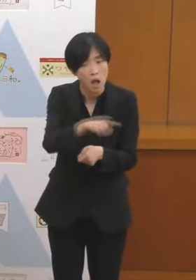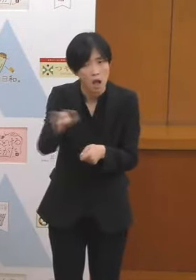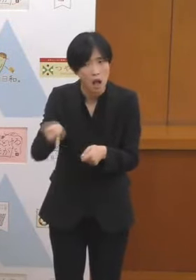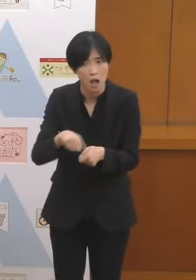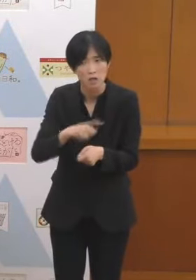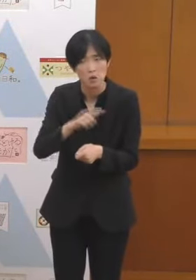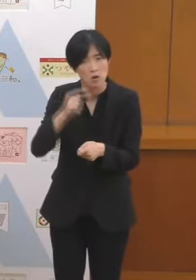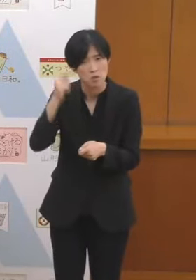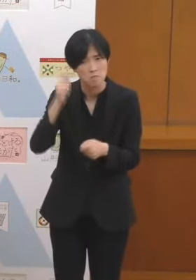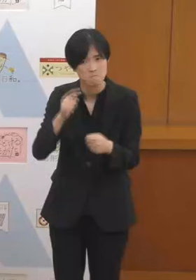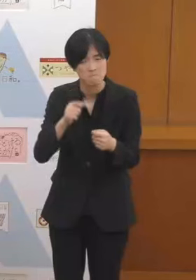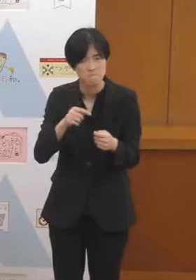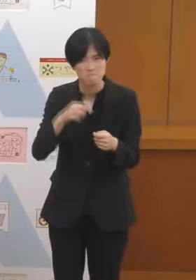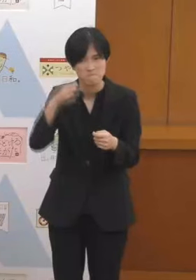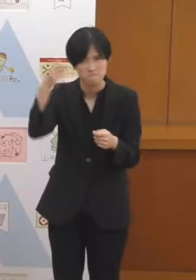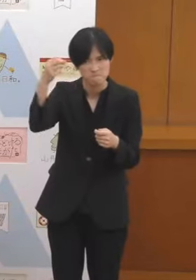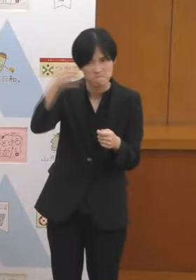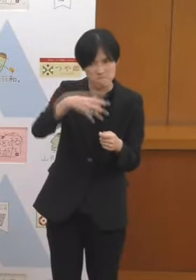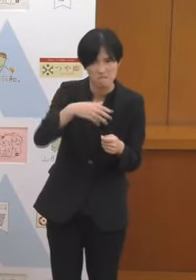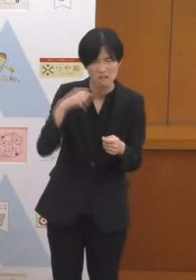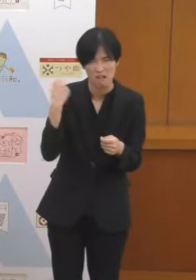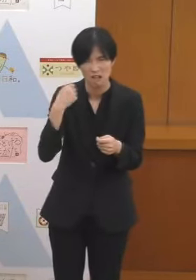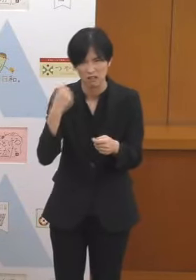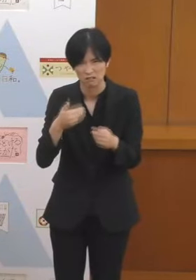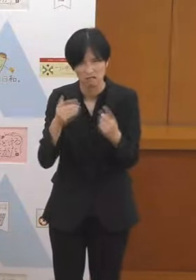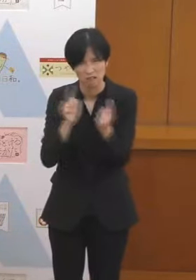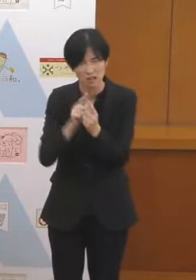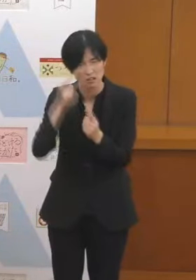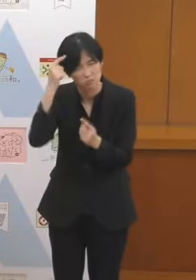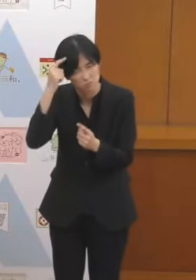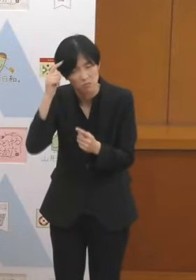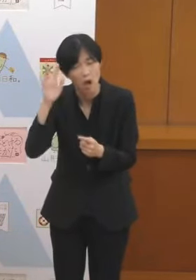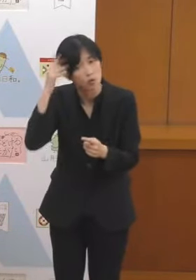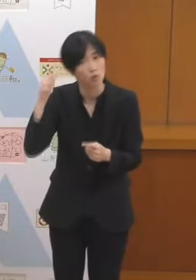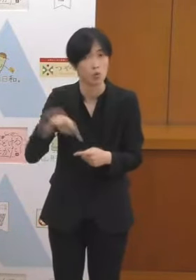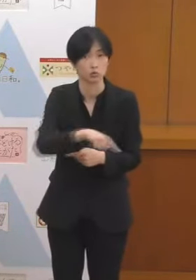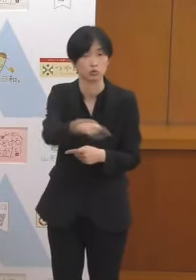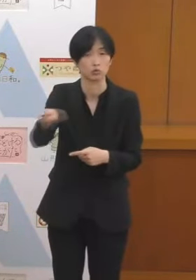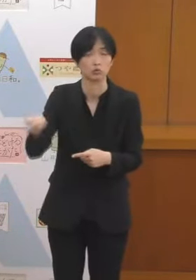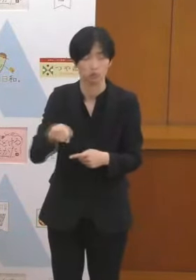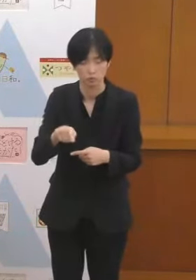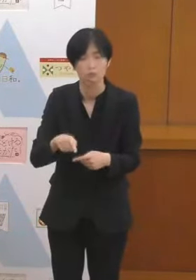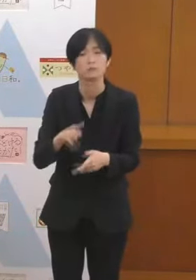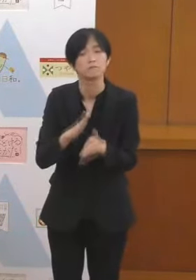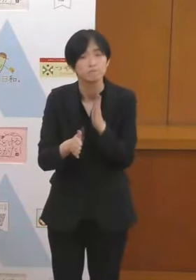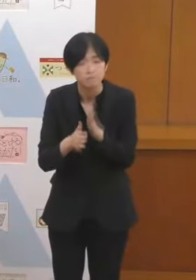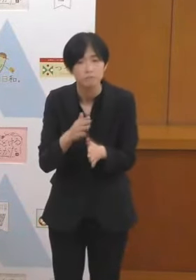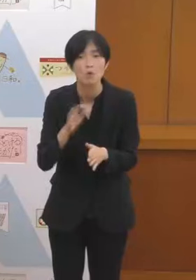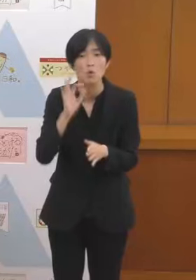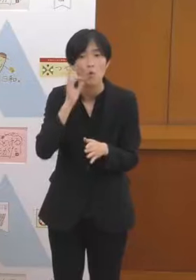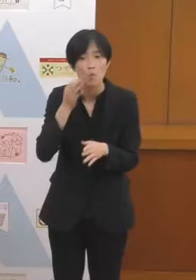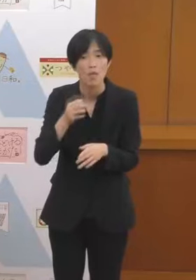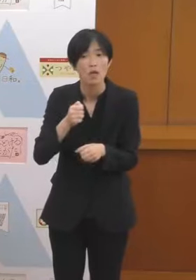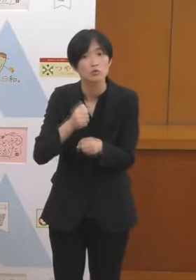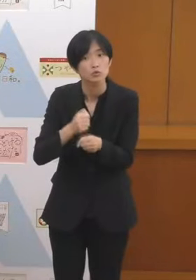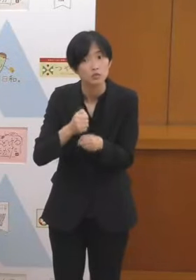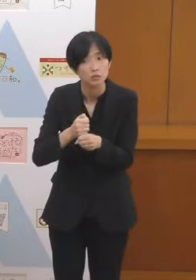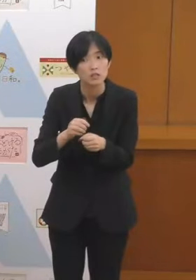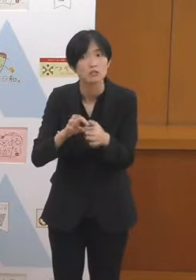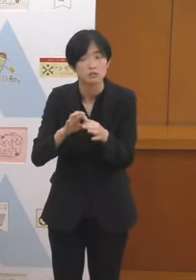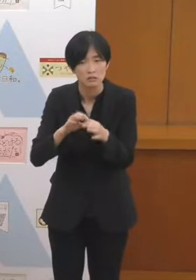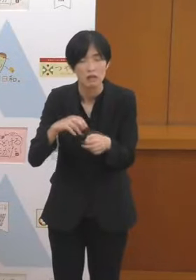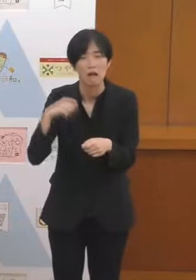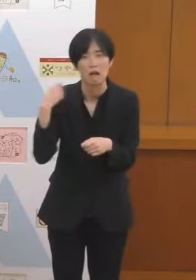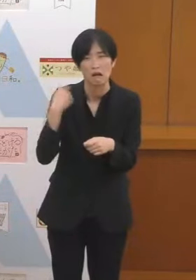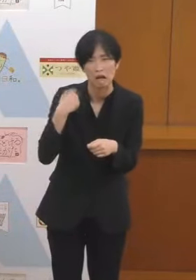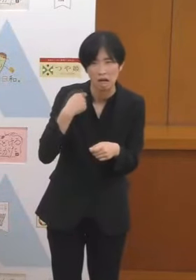てらっしゃると思うんですけどもどういったこうあのなんて米作りをあのま知事として呼びかけられるといいますかま